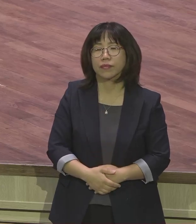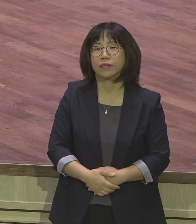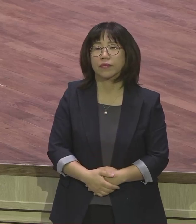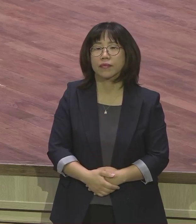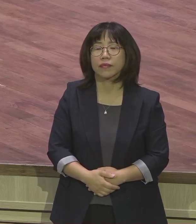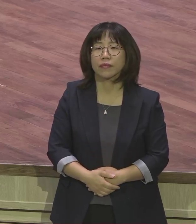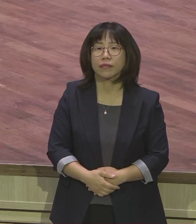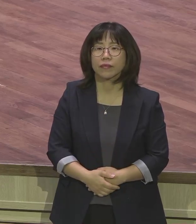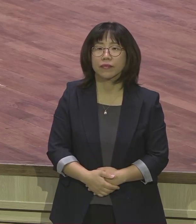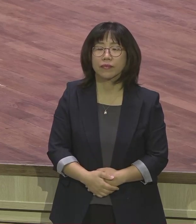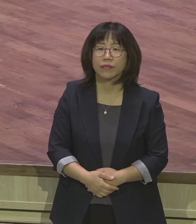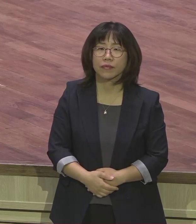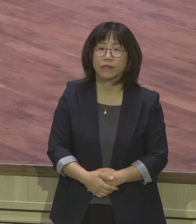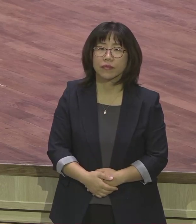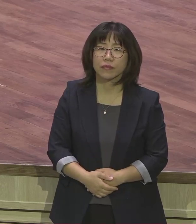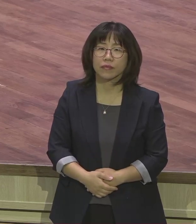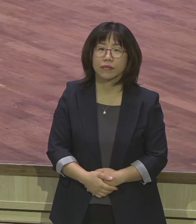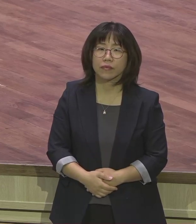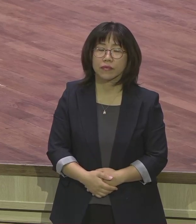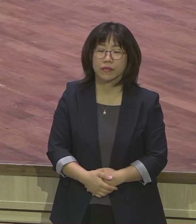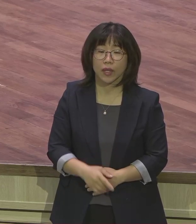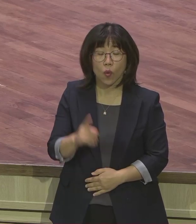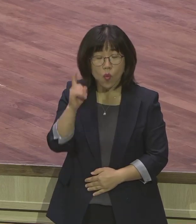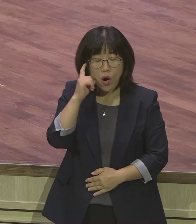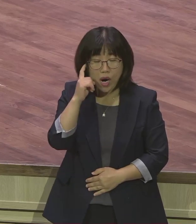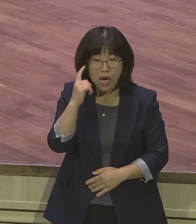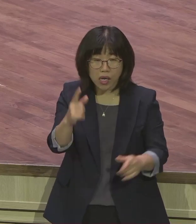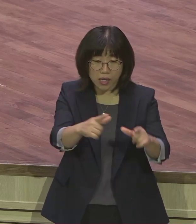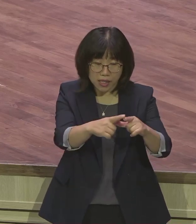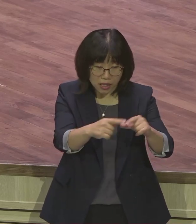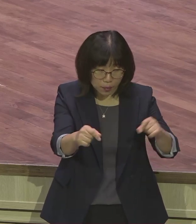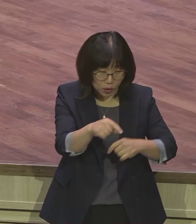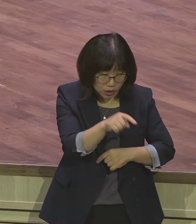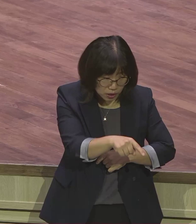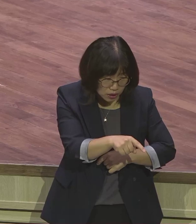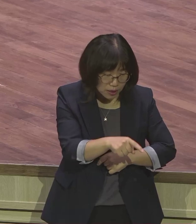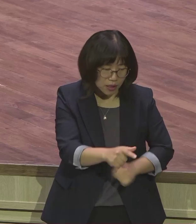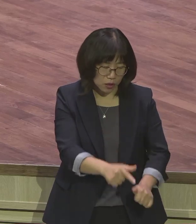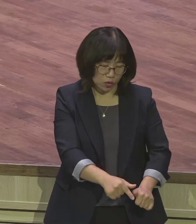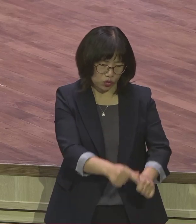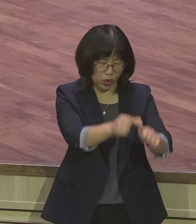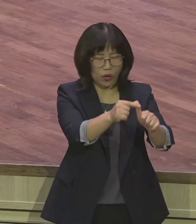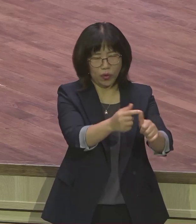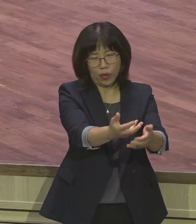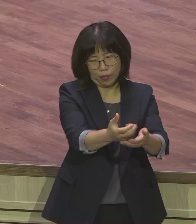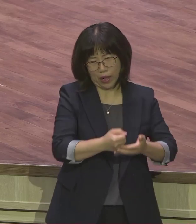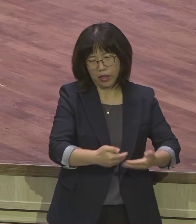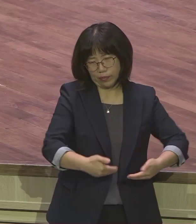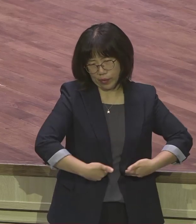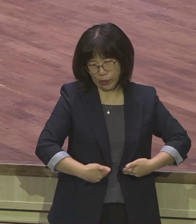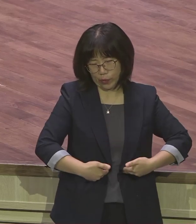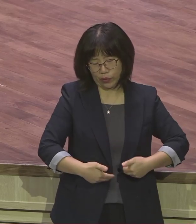이유 하나. 그것이 뭐냐. 그들도 구원받을 대상이기 때문에 그렇습니다.